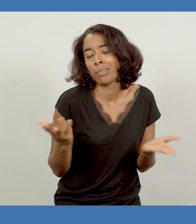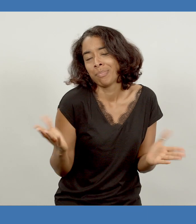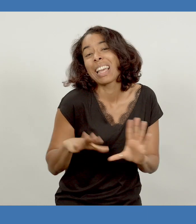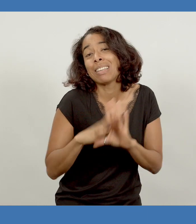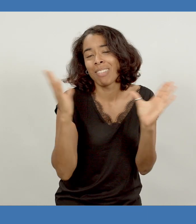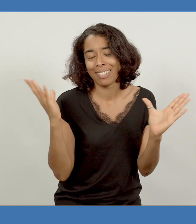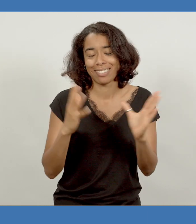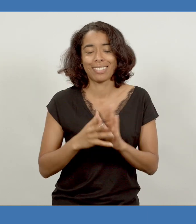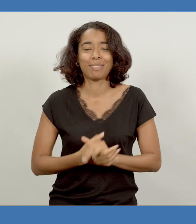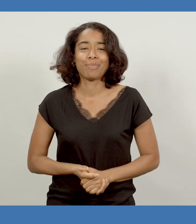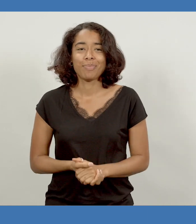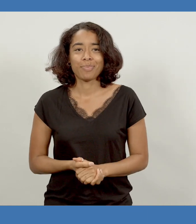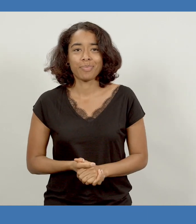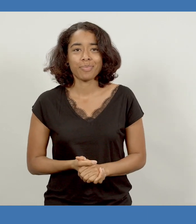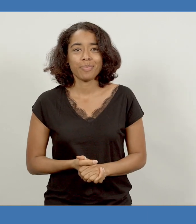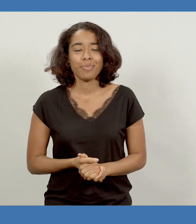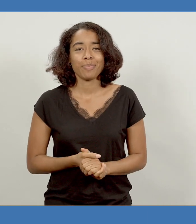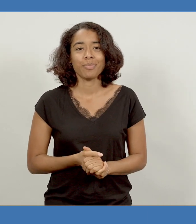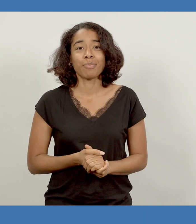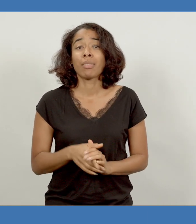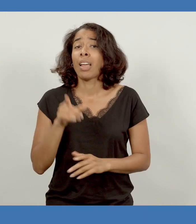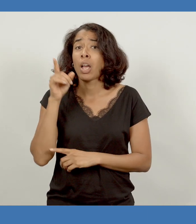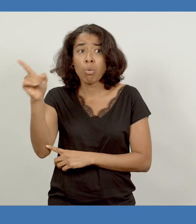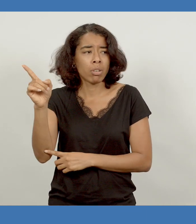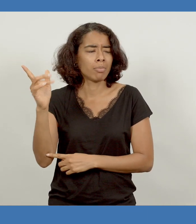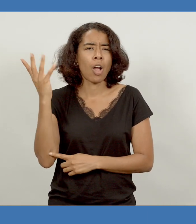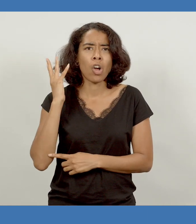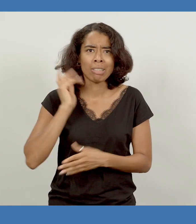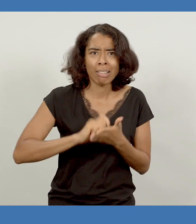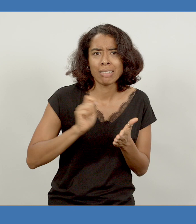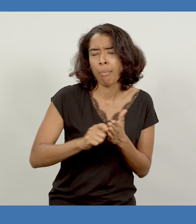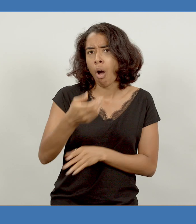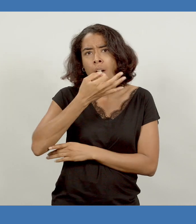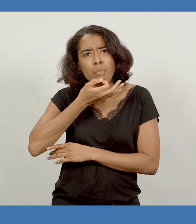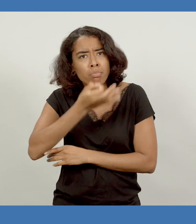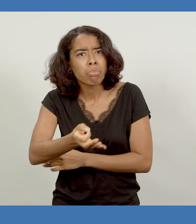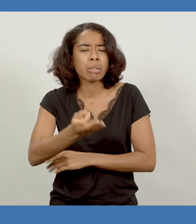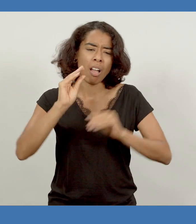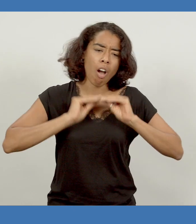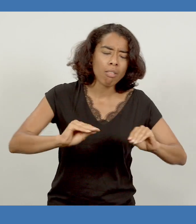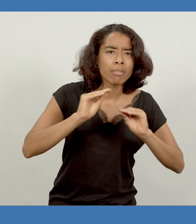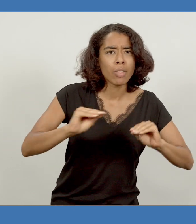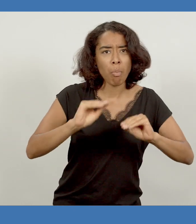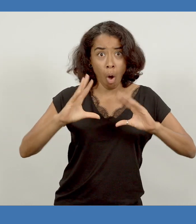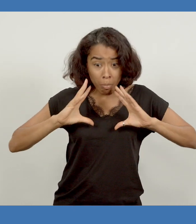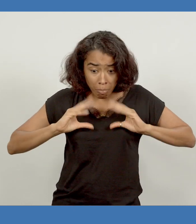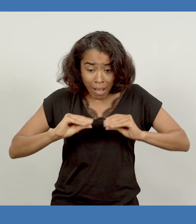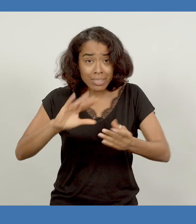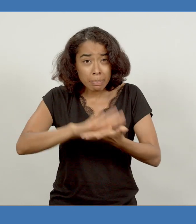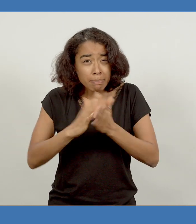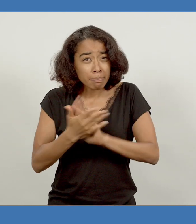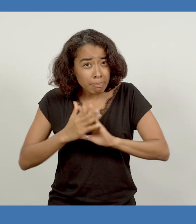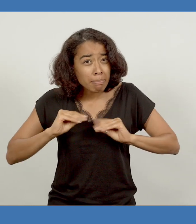si je puis me permettre cette métaphore. Il a cité l'Ancien Testament, il a enseigné l'Ancien Testament, il